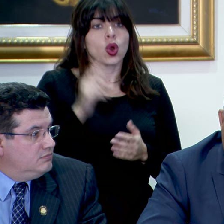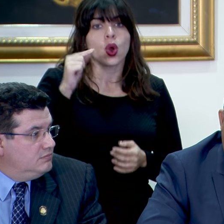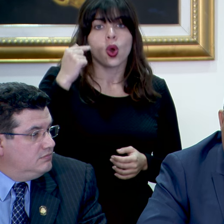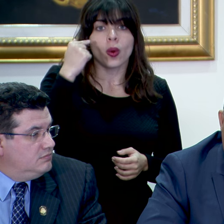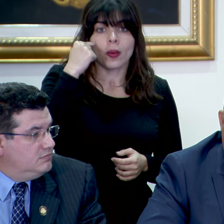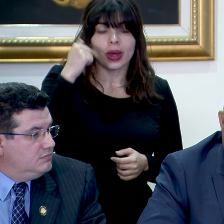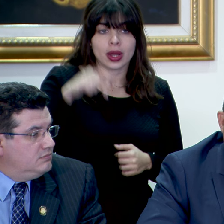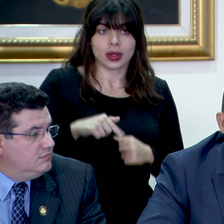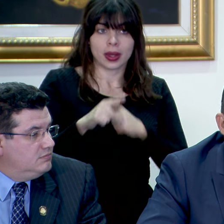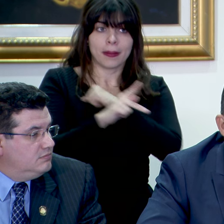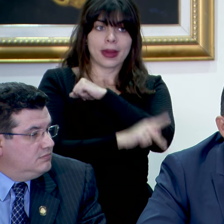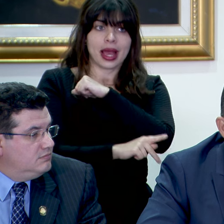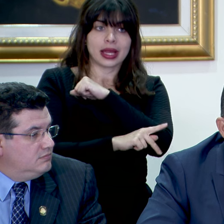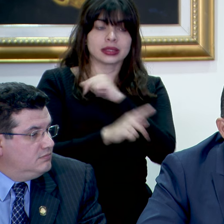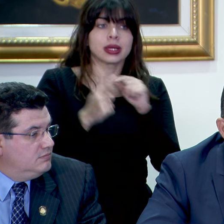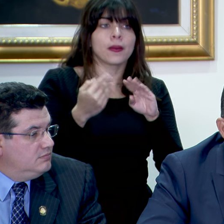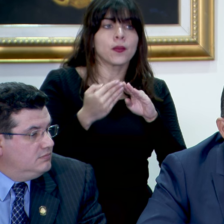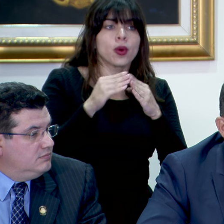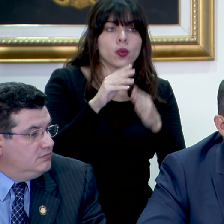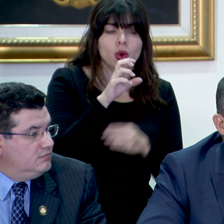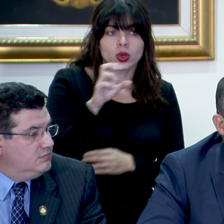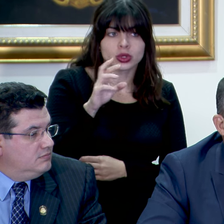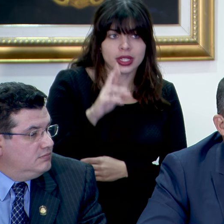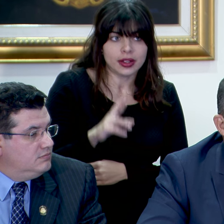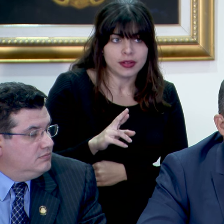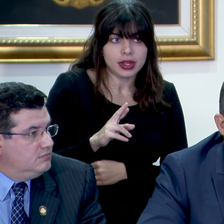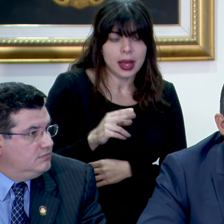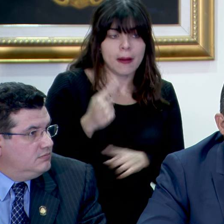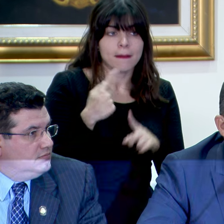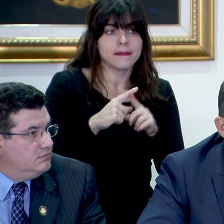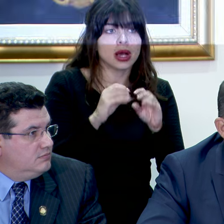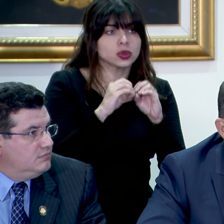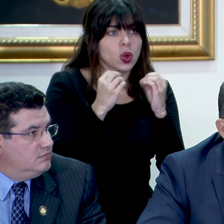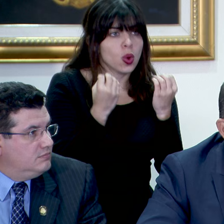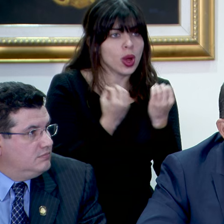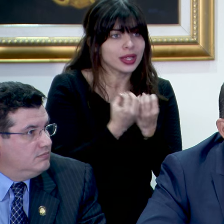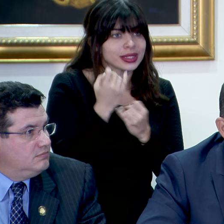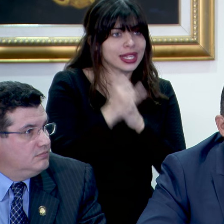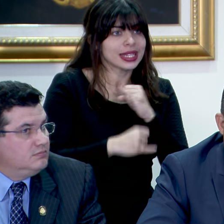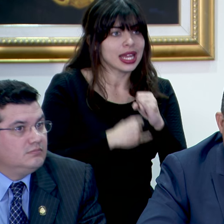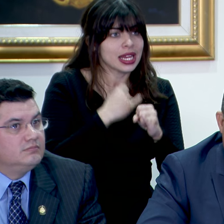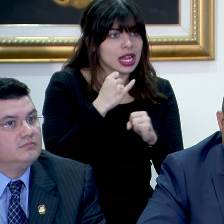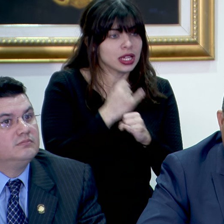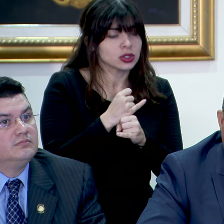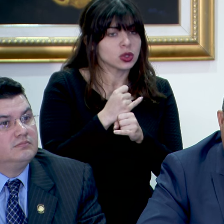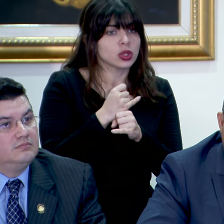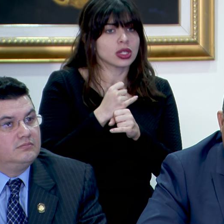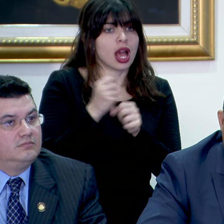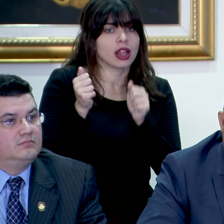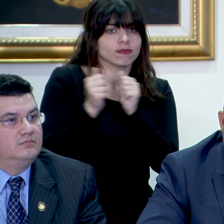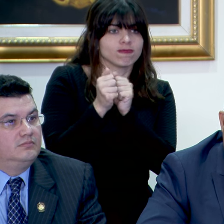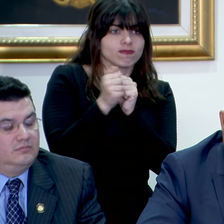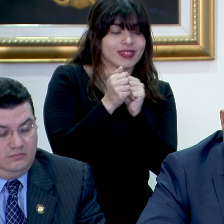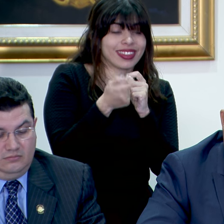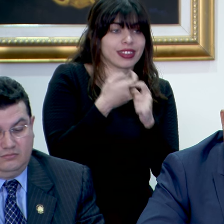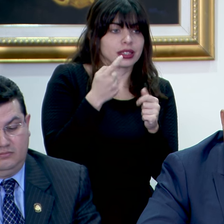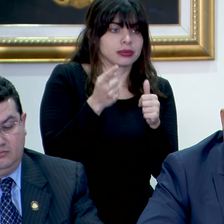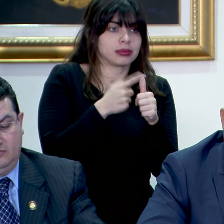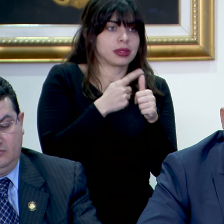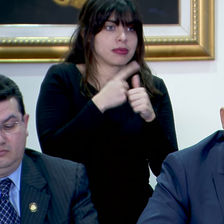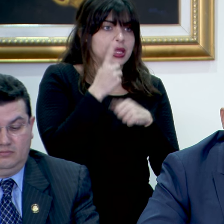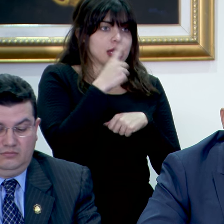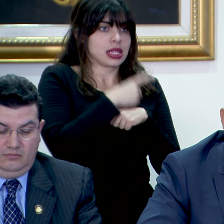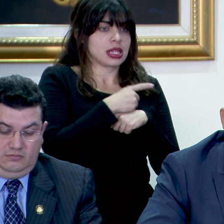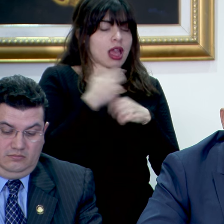gobierno de la República y el pueblo de Costa Rica y las organizaciones internacionales que les han acompañado desde el primer momento